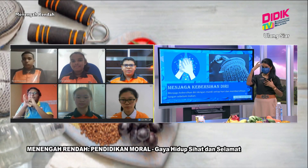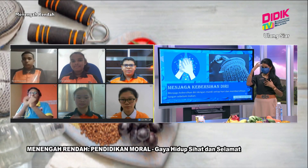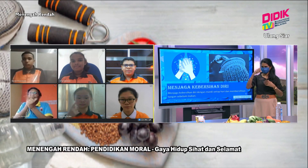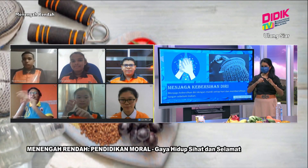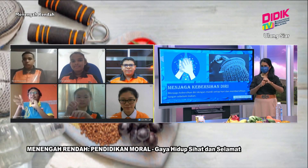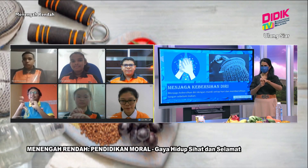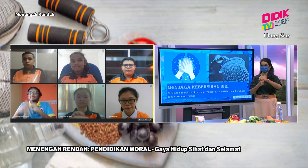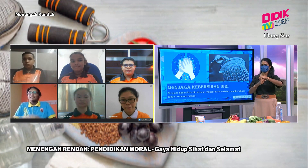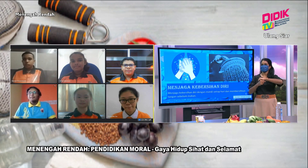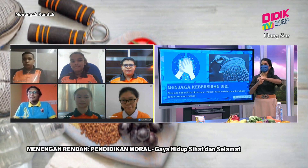sakit ataupun